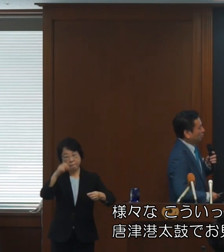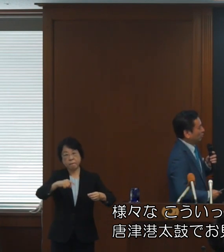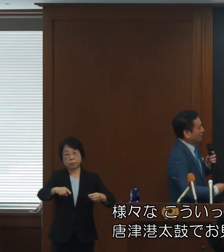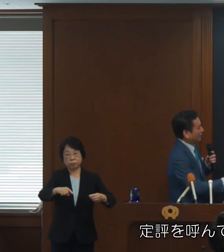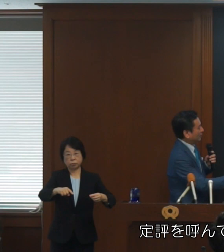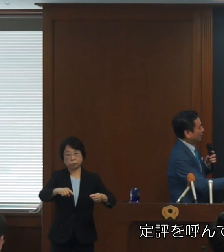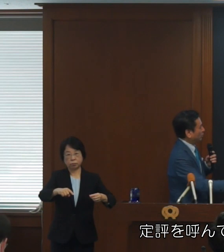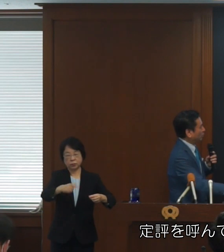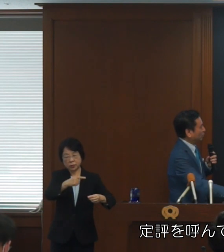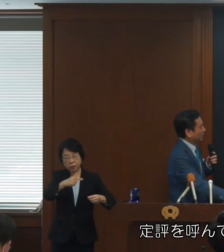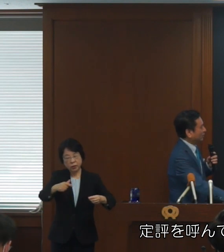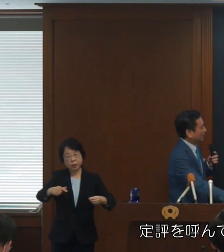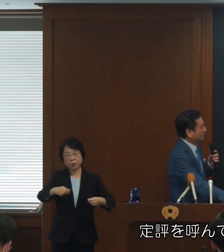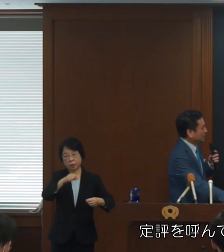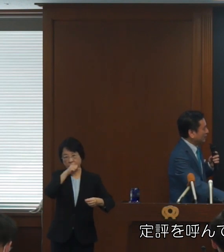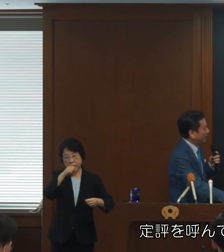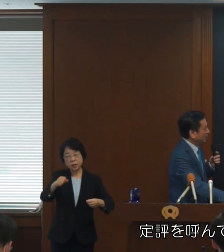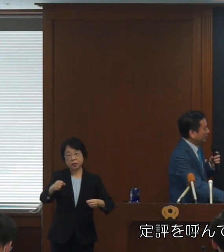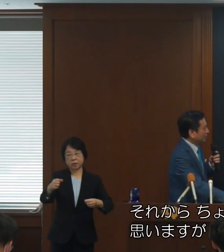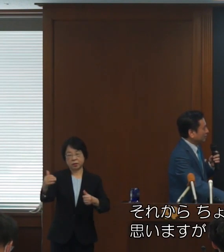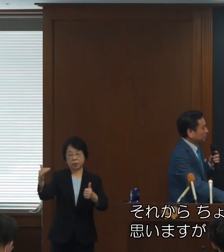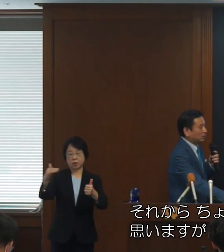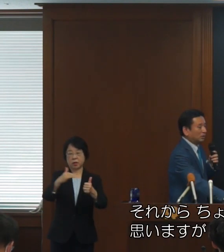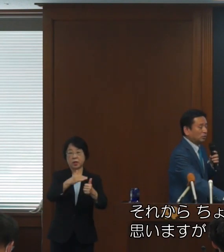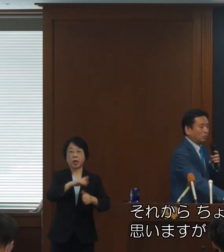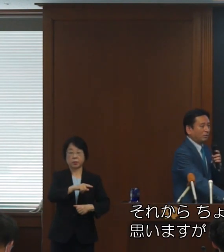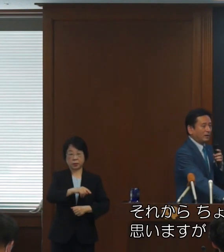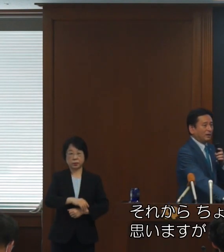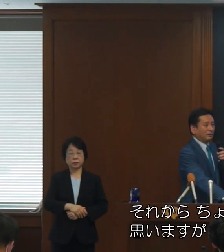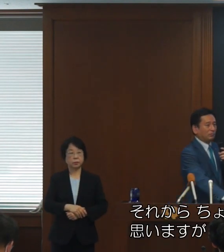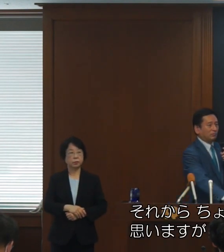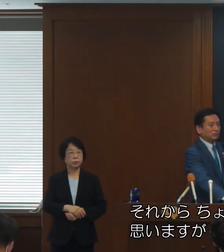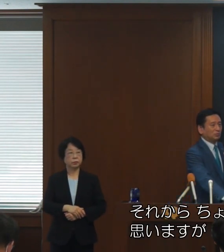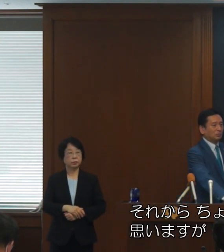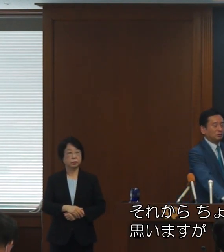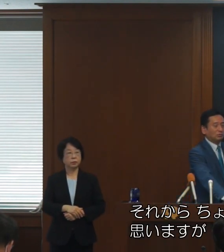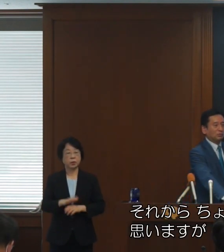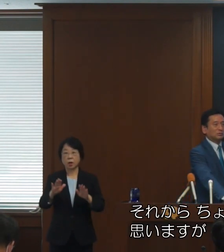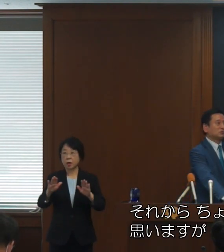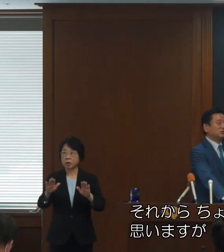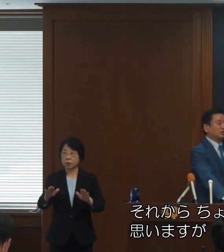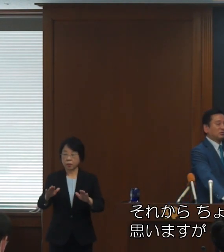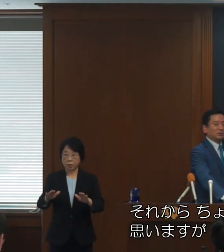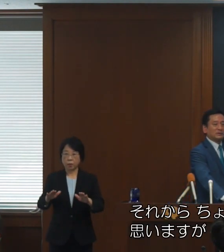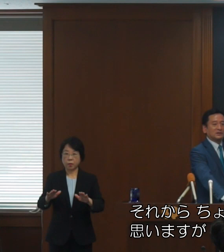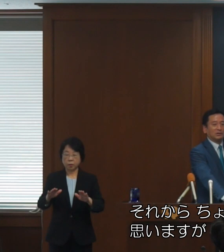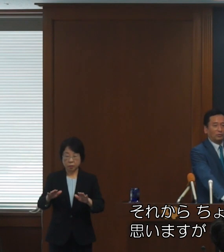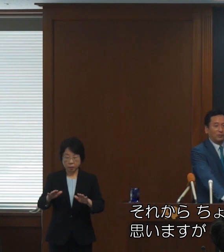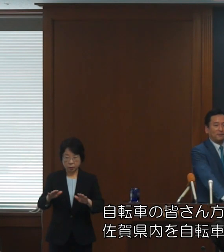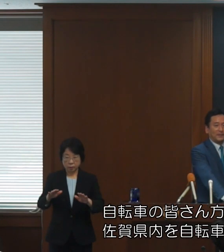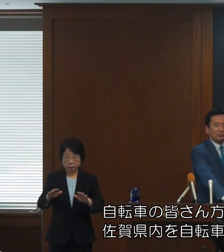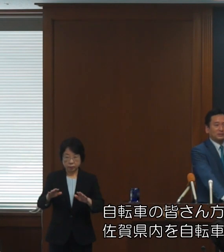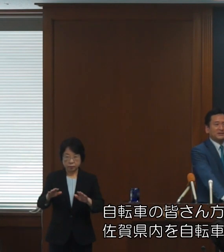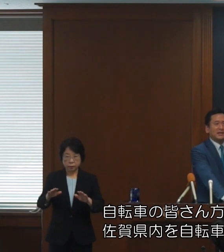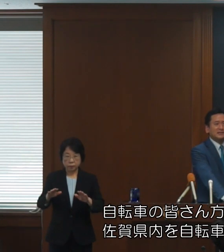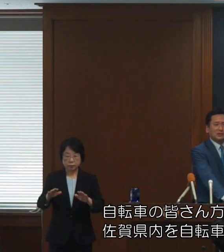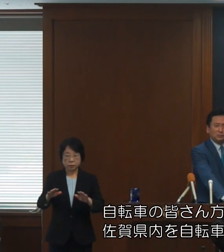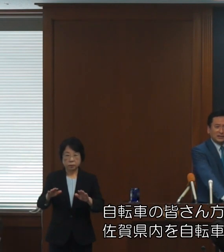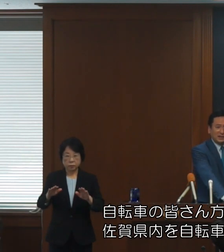ところが提供を呼んでいるわけでありましたそれから今日はちょうど今日ついてると思いますけれども